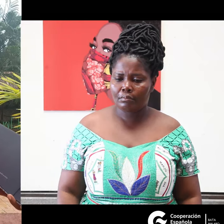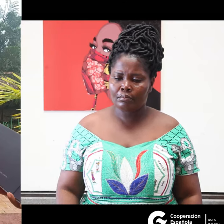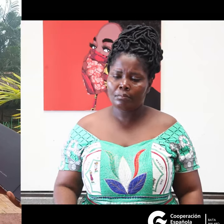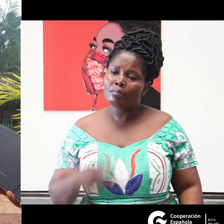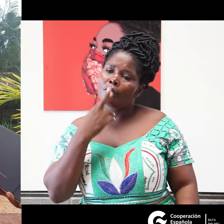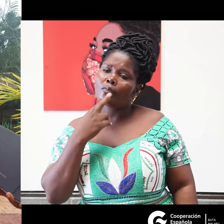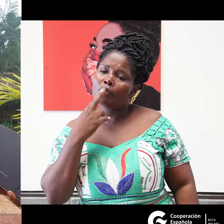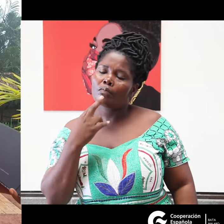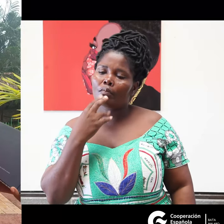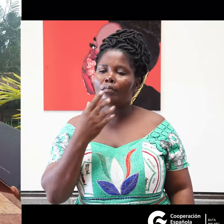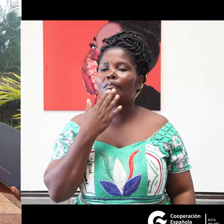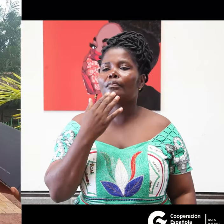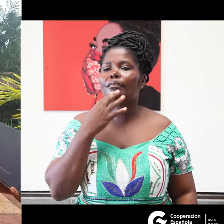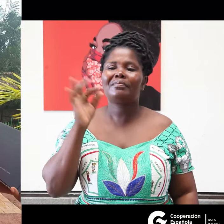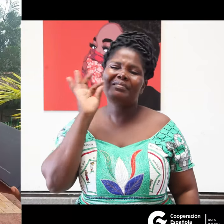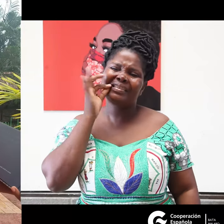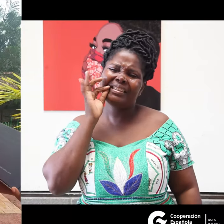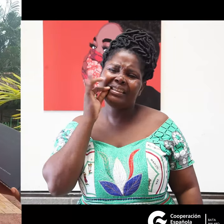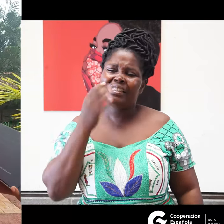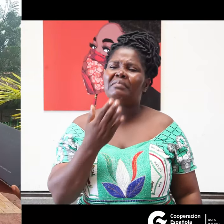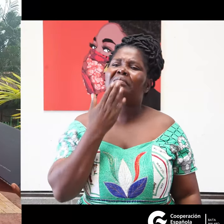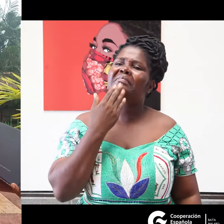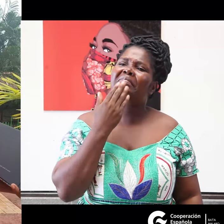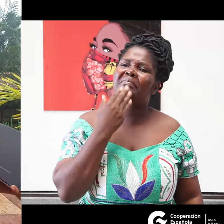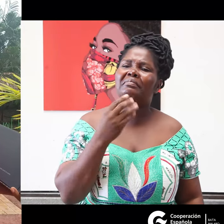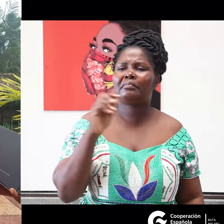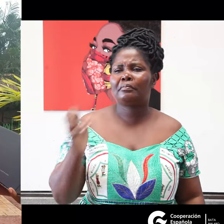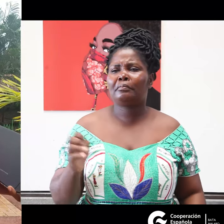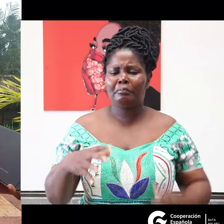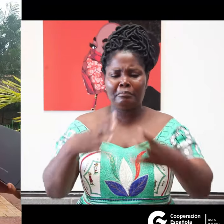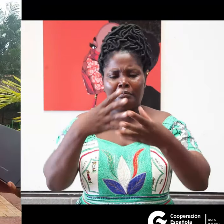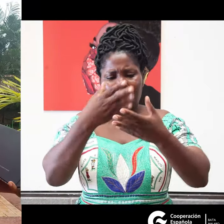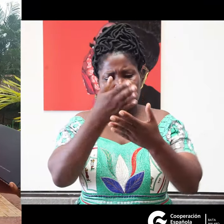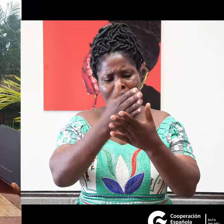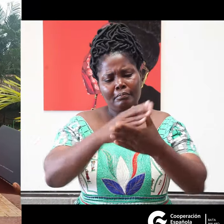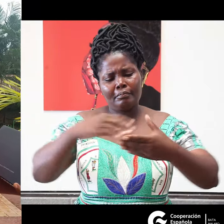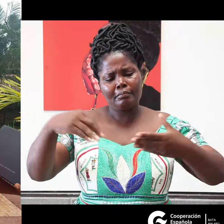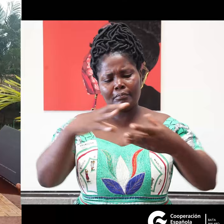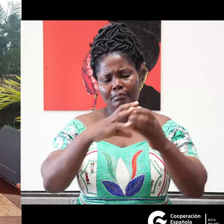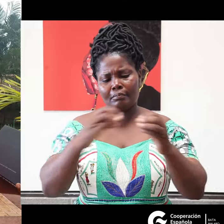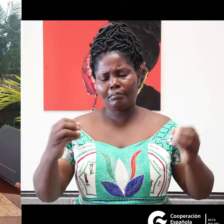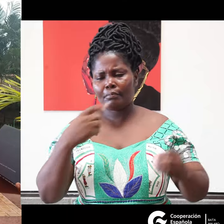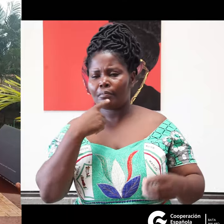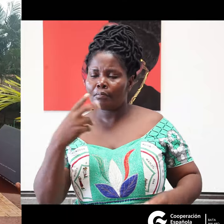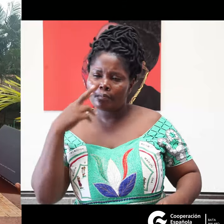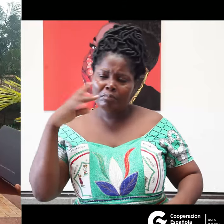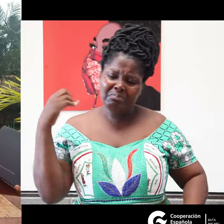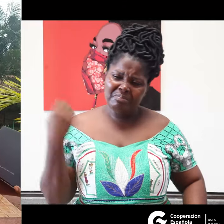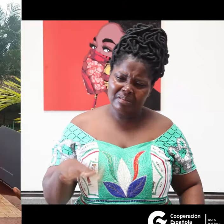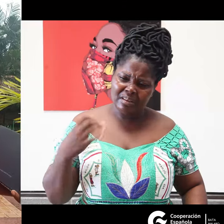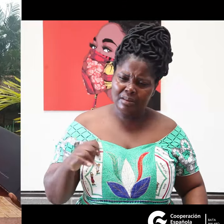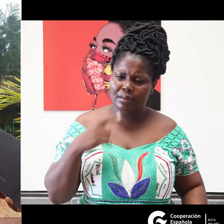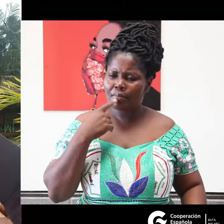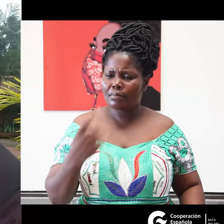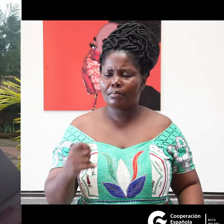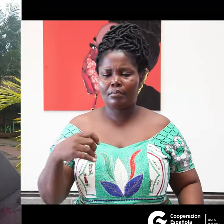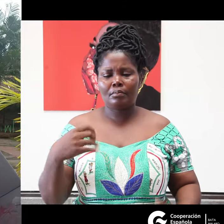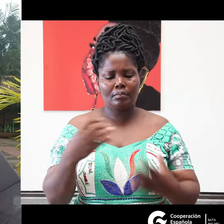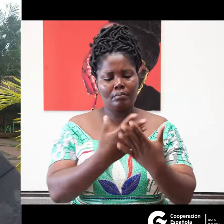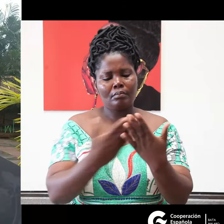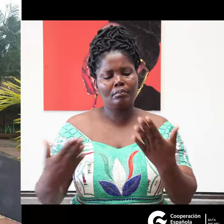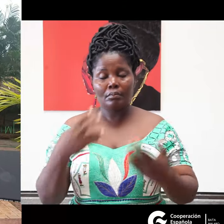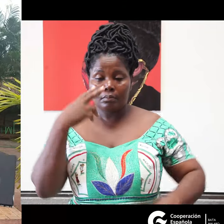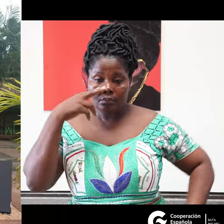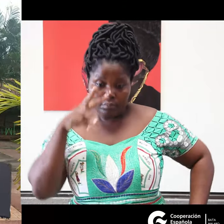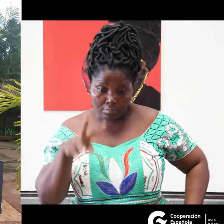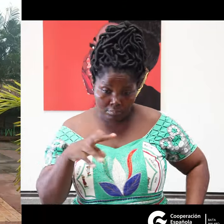El rojo es ácido como la fresa y dulce como la sandía, pero duele cuando se asoma por el raspón de su rodilla.